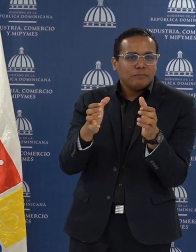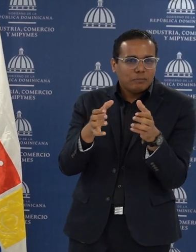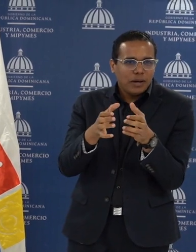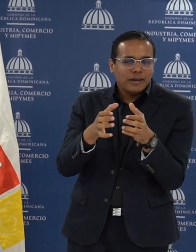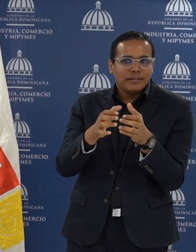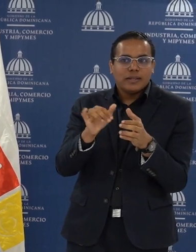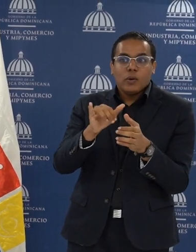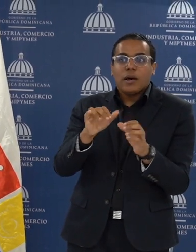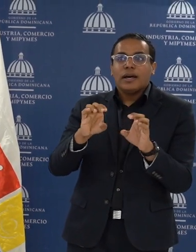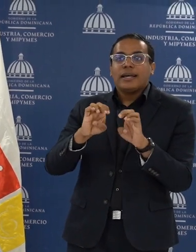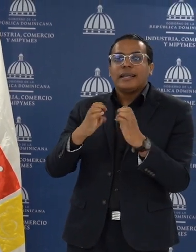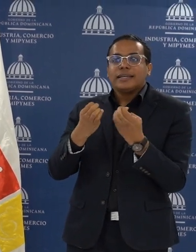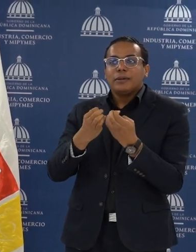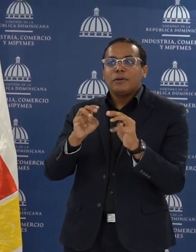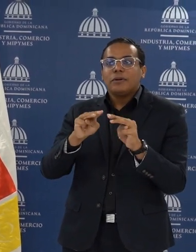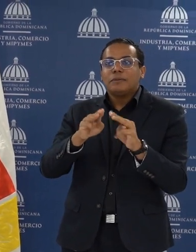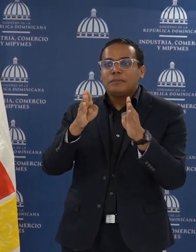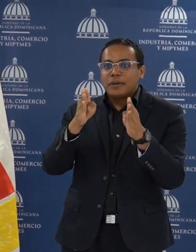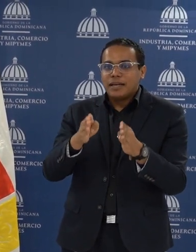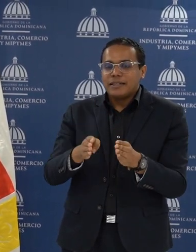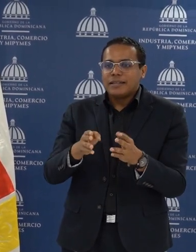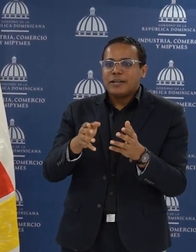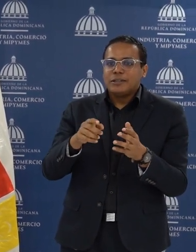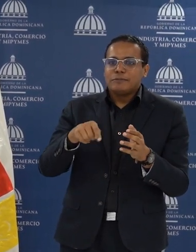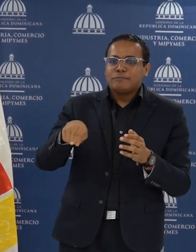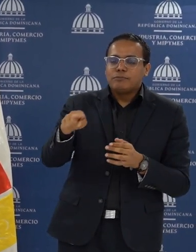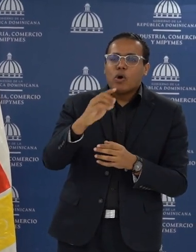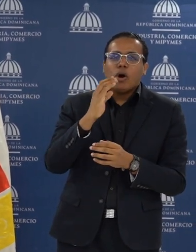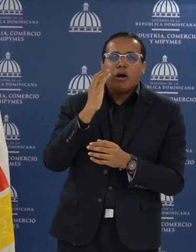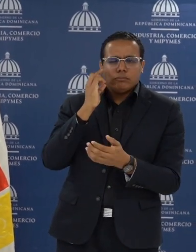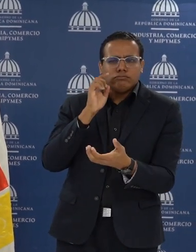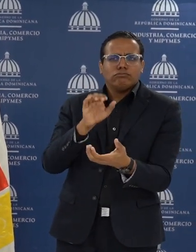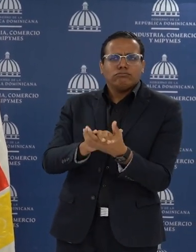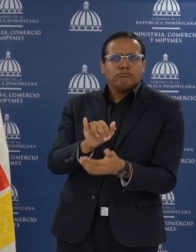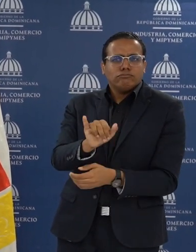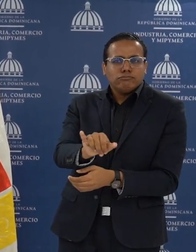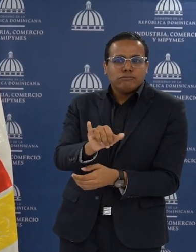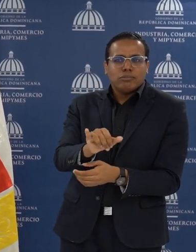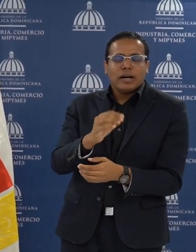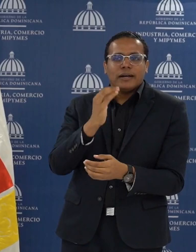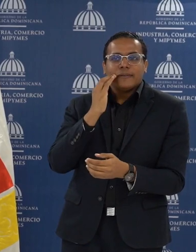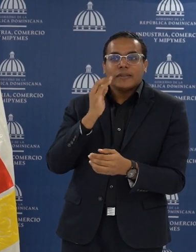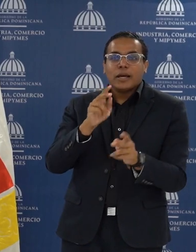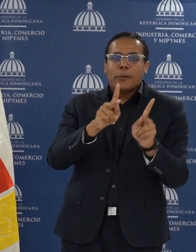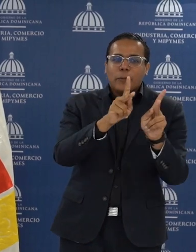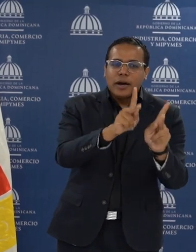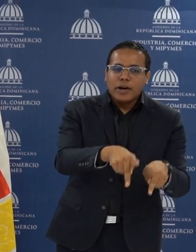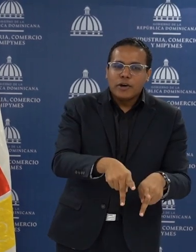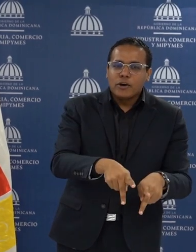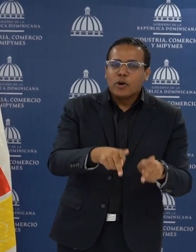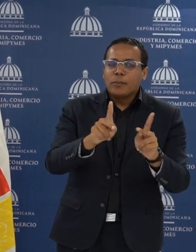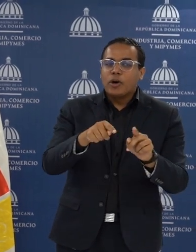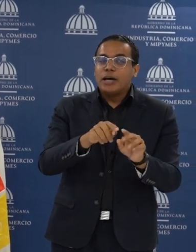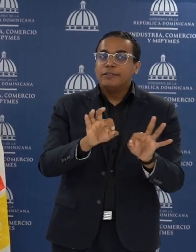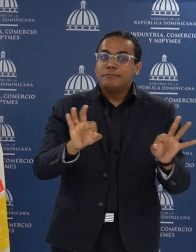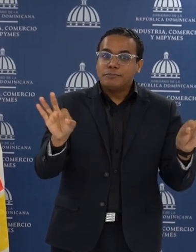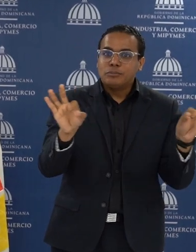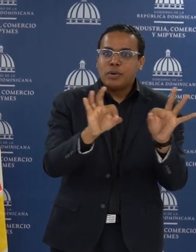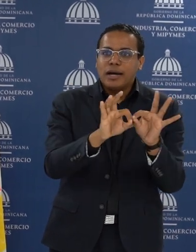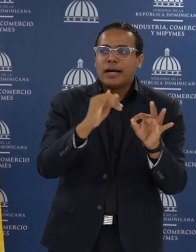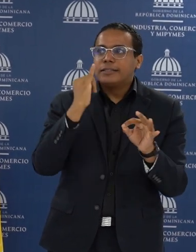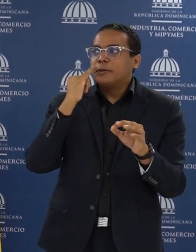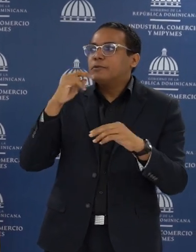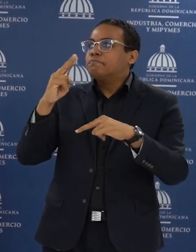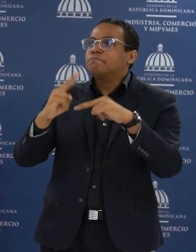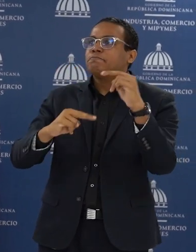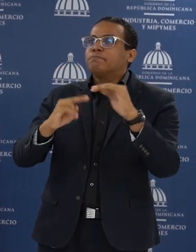equipo del Ministerio, porque nosotros creemos en eso. Creemos en que los recursos humanos es lo esencial, si no fuera un edificio